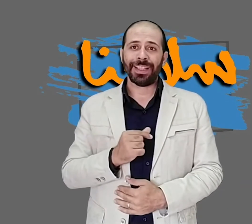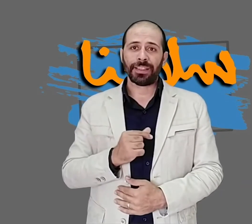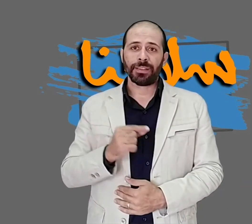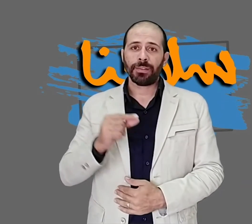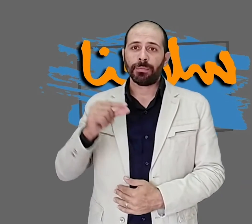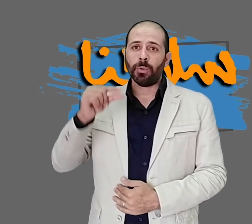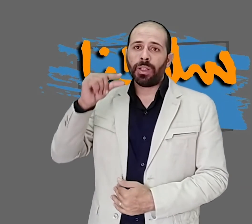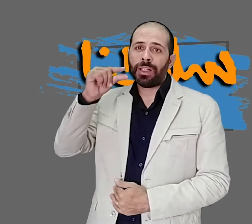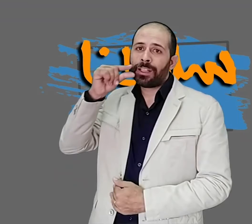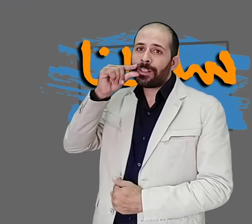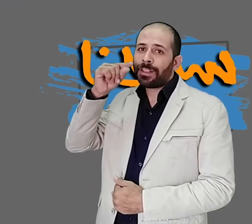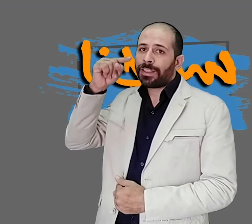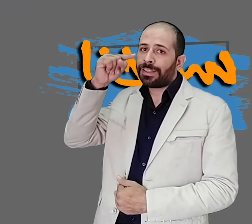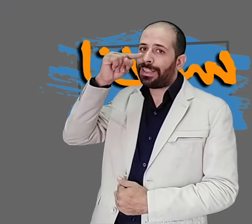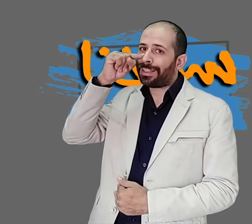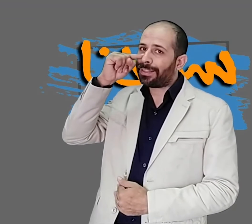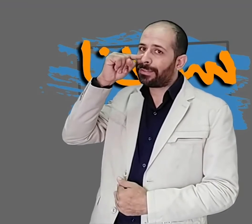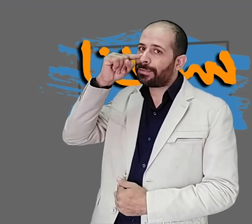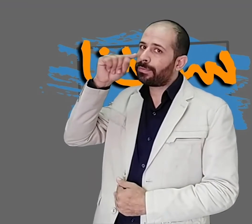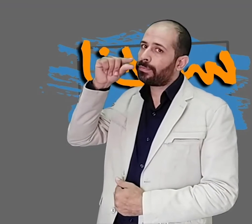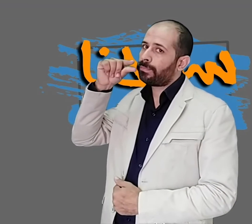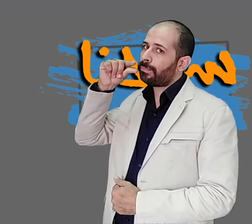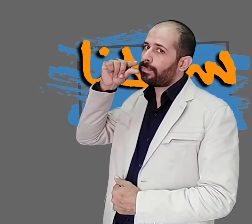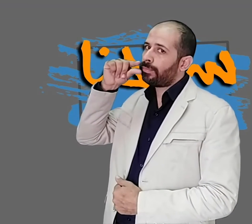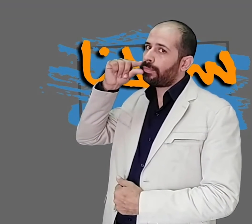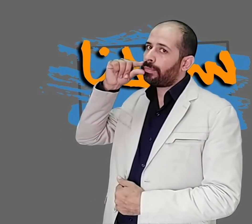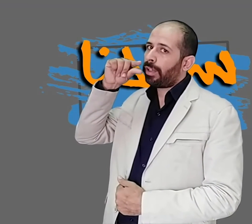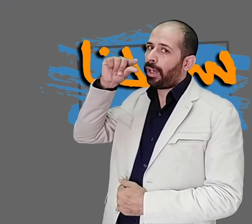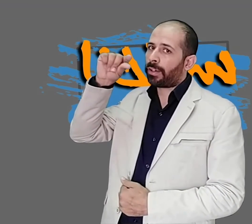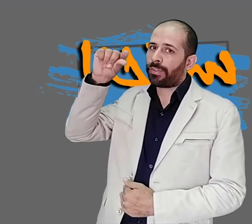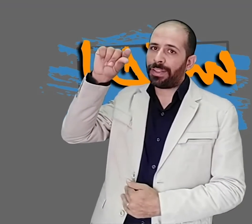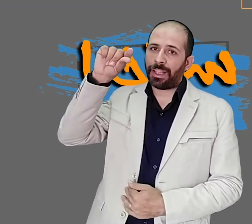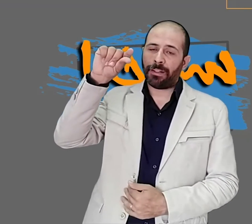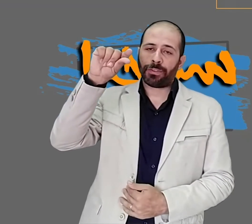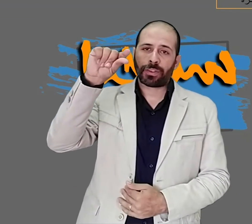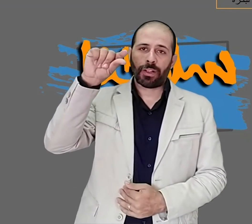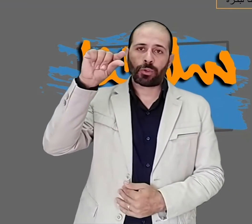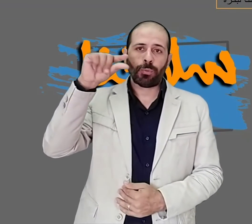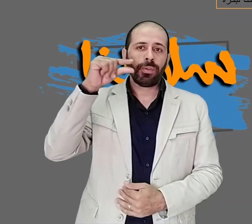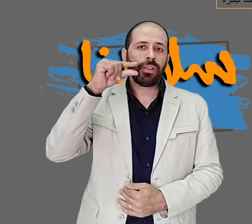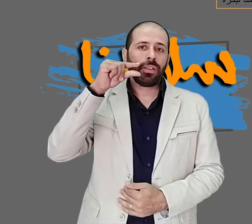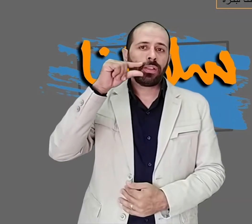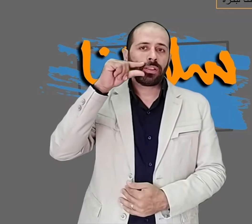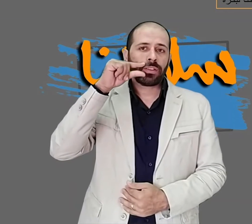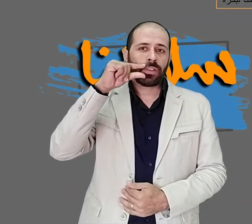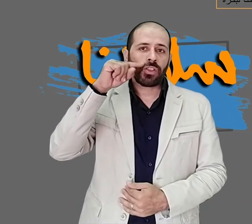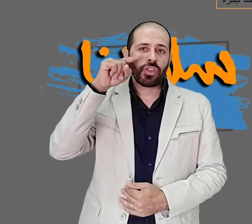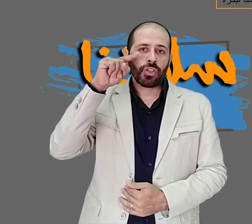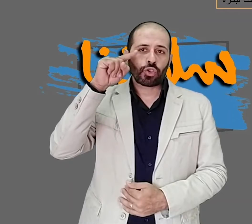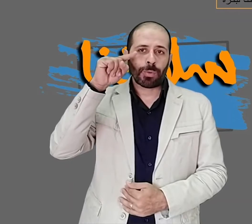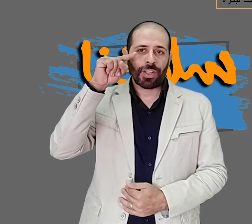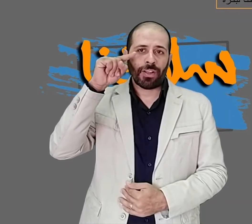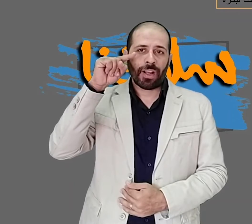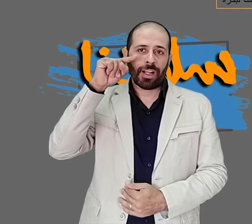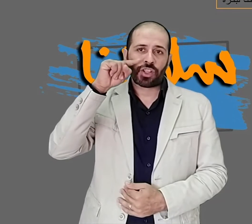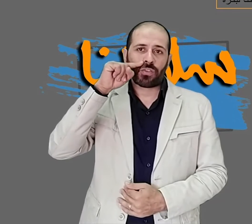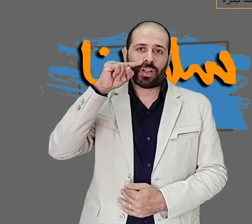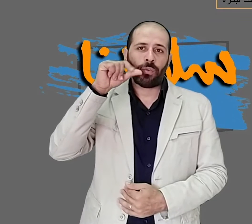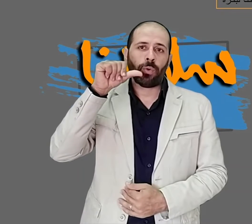الديانة، قول ديانة، حرف الدال في التخاطب، الصباع ده على الشفة اللي فوق